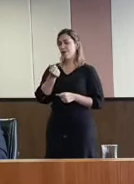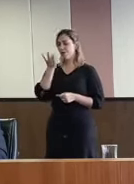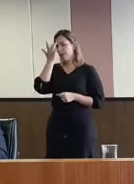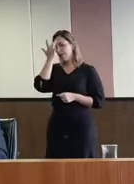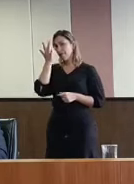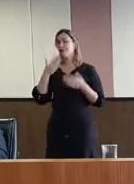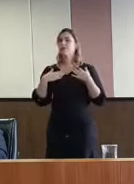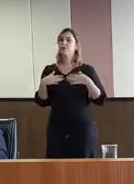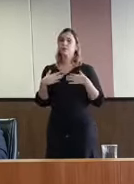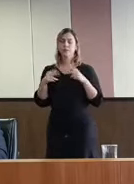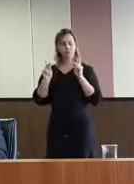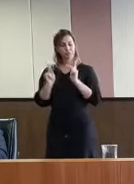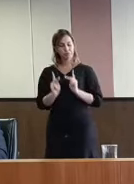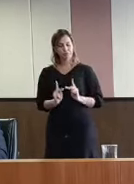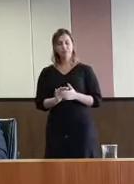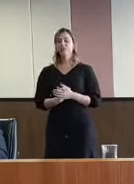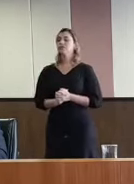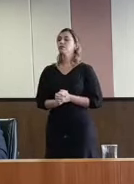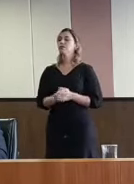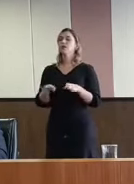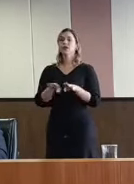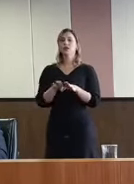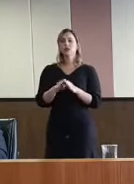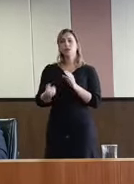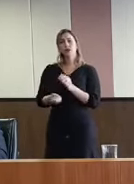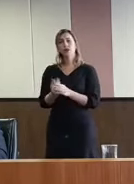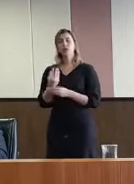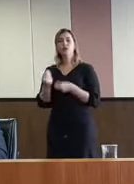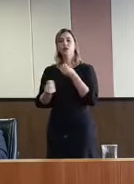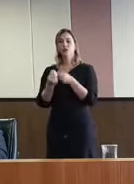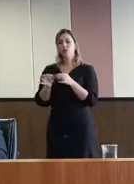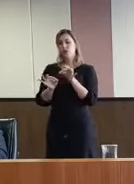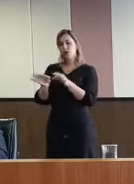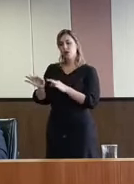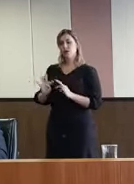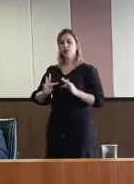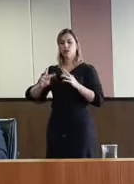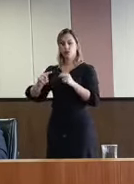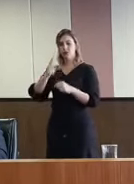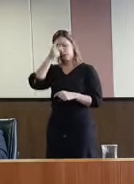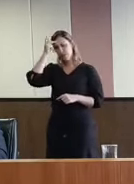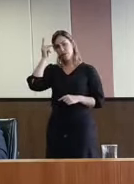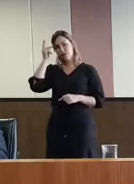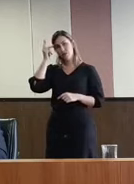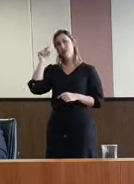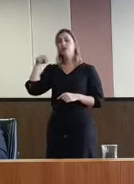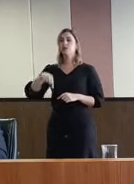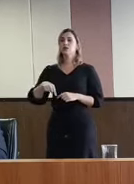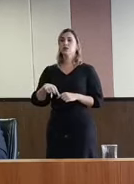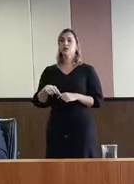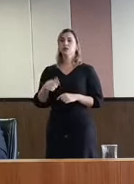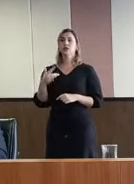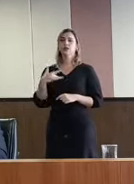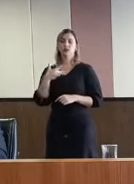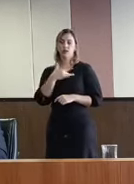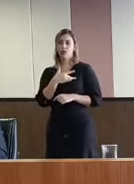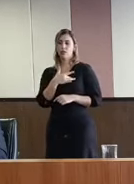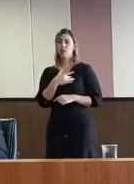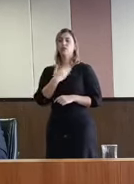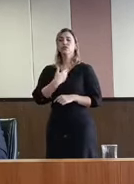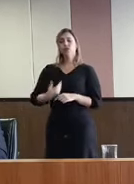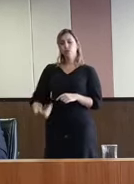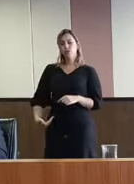epidemia um desconforto menor e criando as condições para atender o máximo a população que demandar das unidades hospitalares do